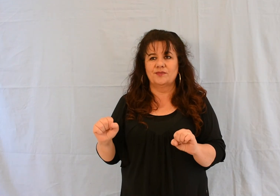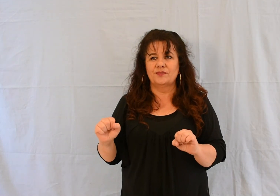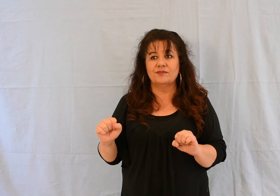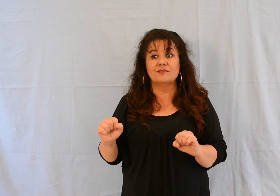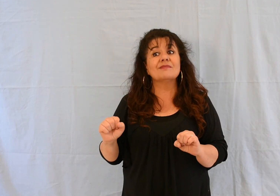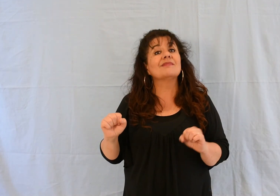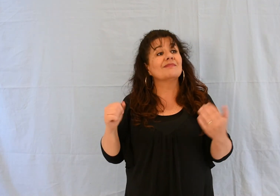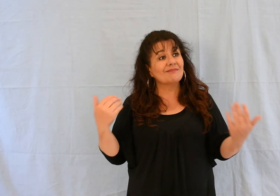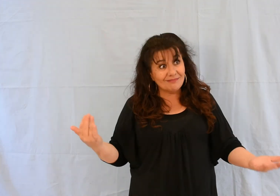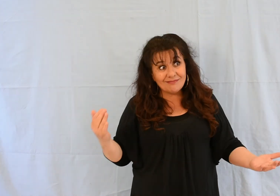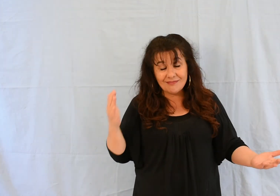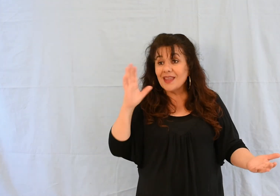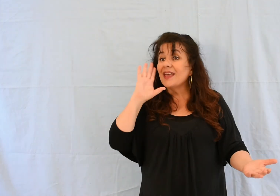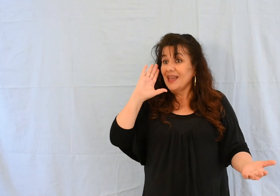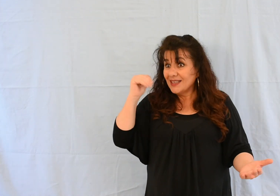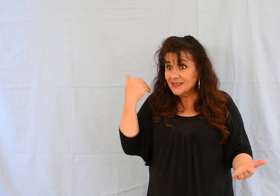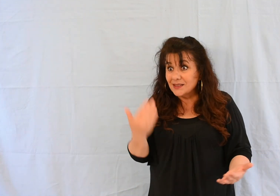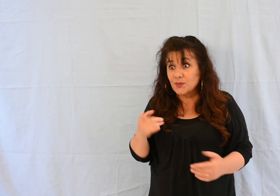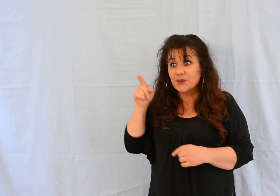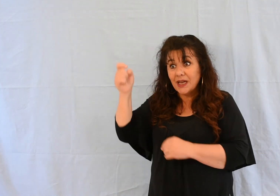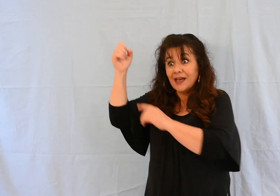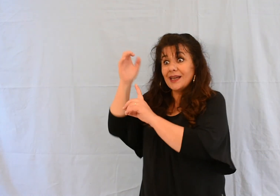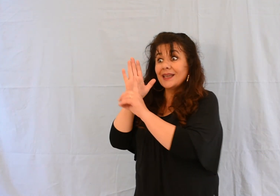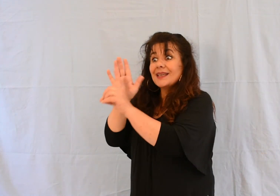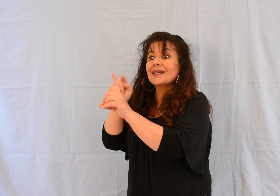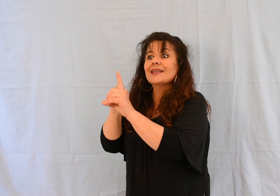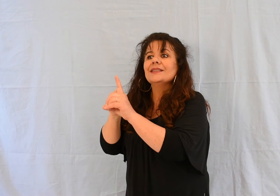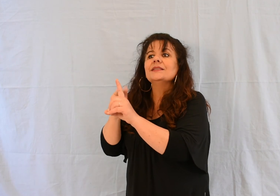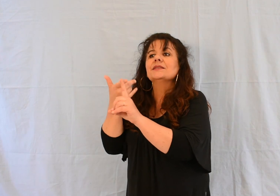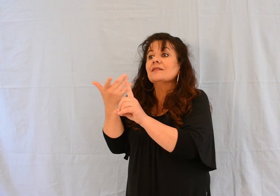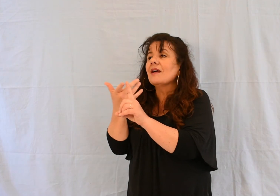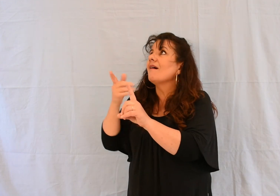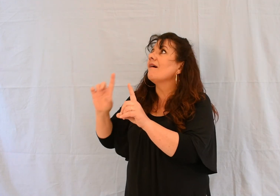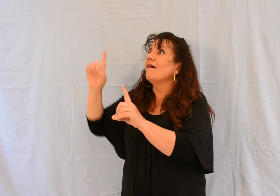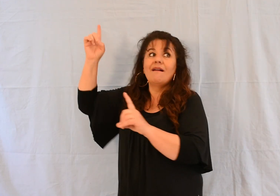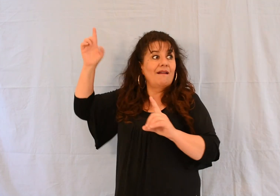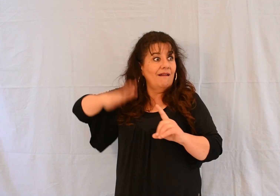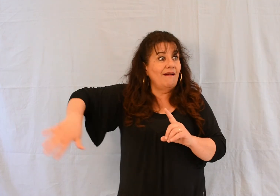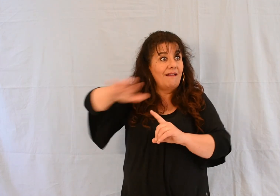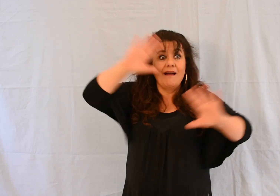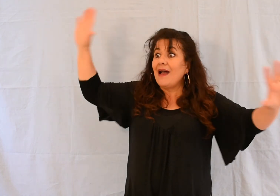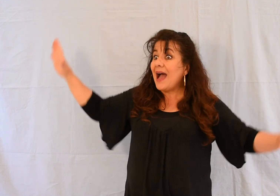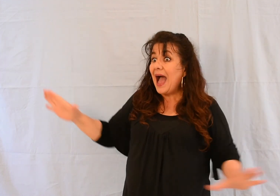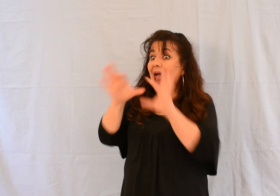Voilà pourquoi il est le médiateur d'une alliance nouvelle, d'un testament